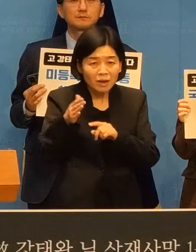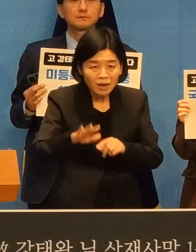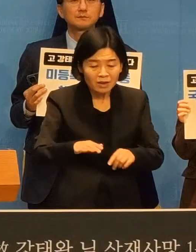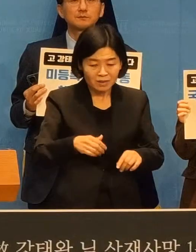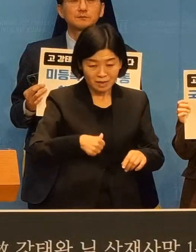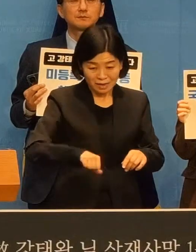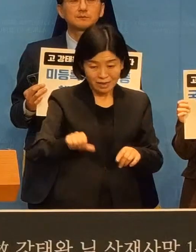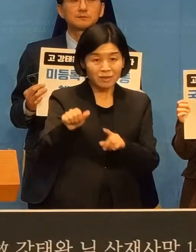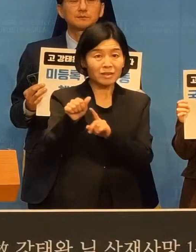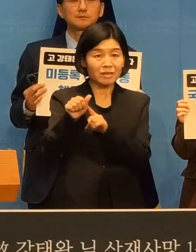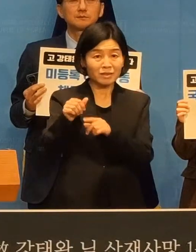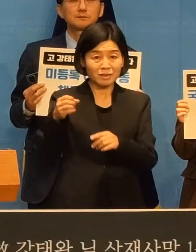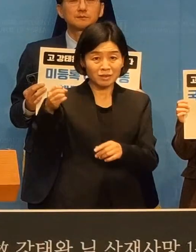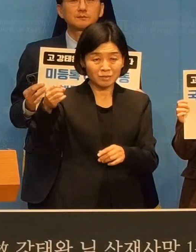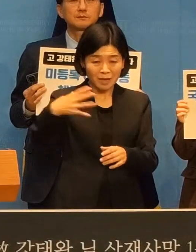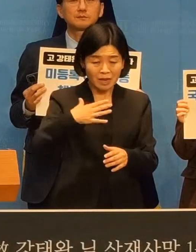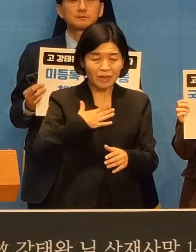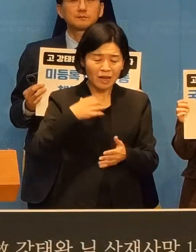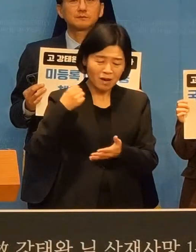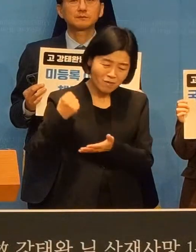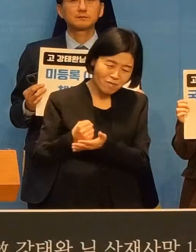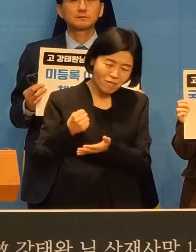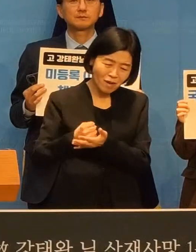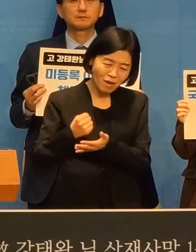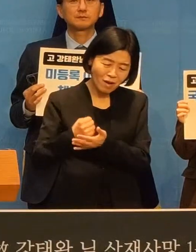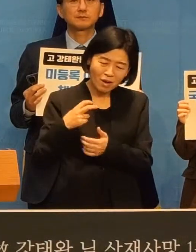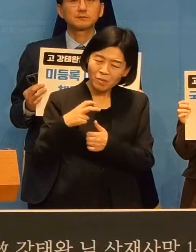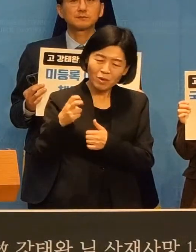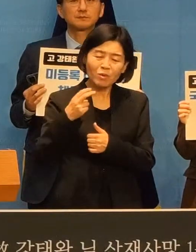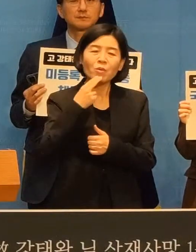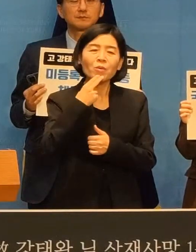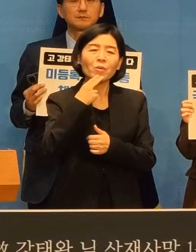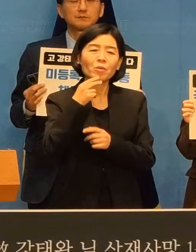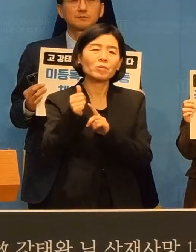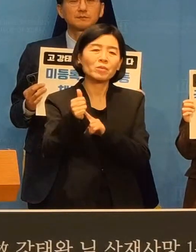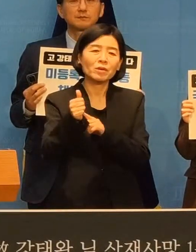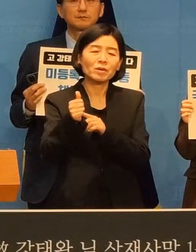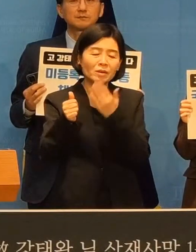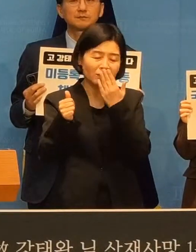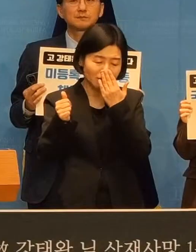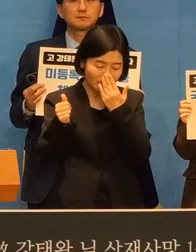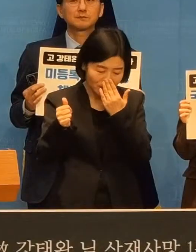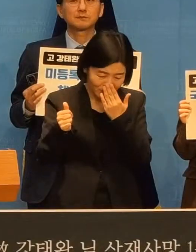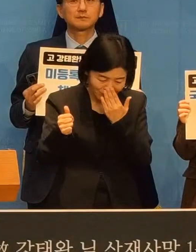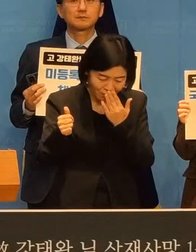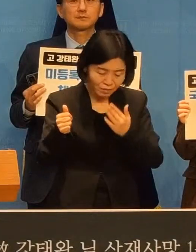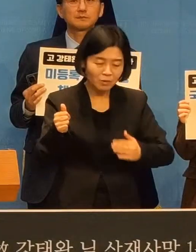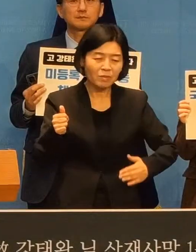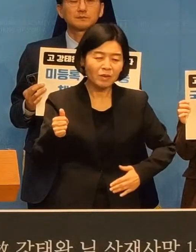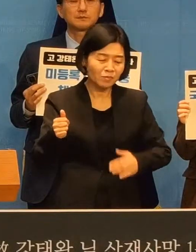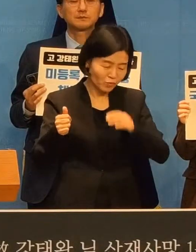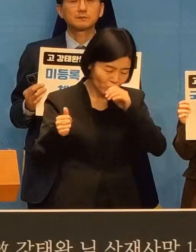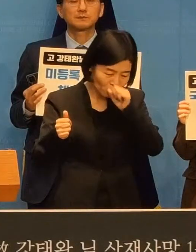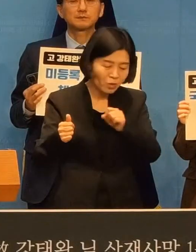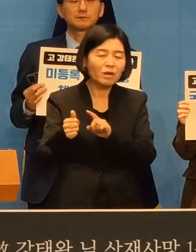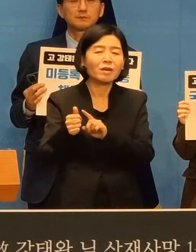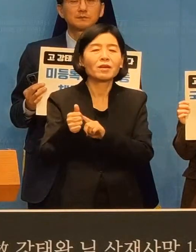번도 저를 원망하지 않았어요. 정말 착하고 듬직한